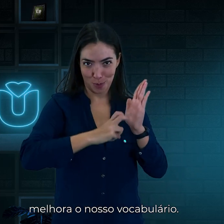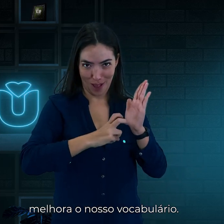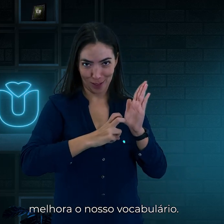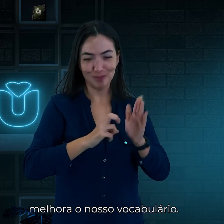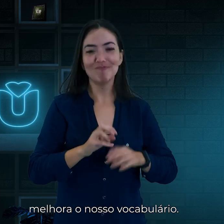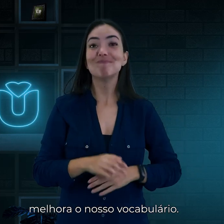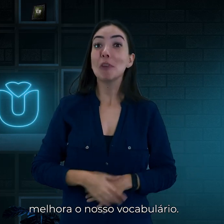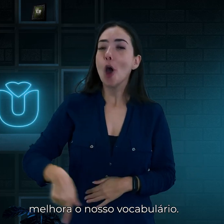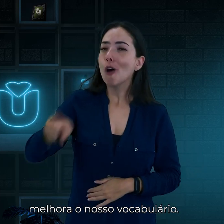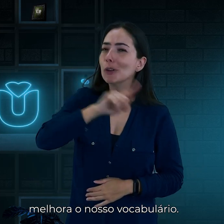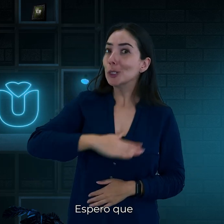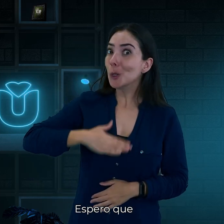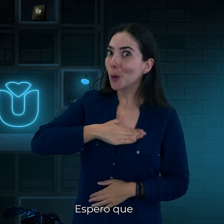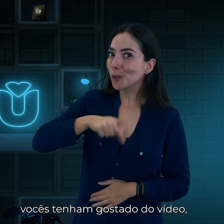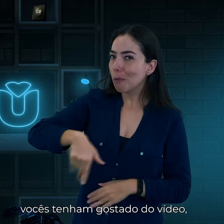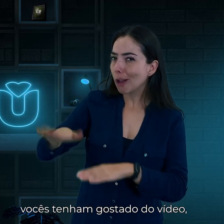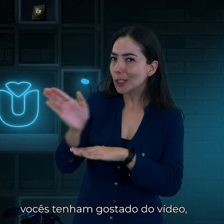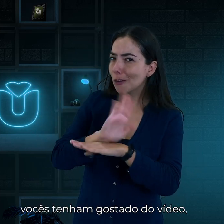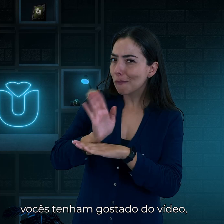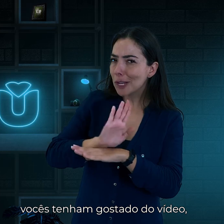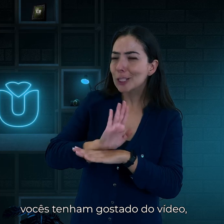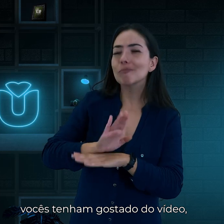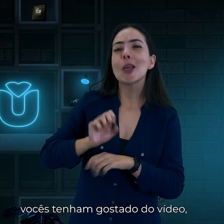vocabulário. Espero que vocês tenham gostado do vídeo.